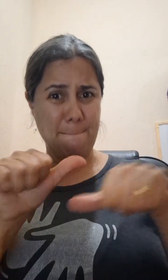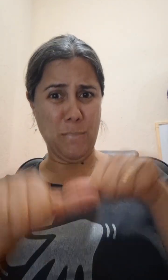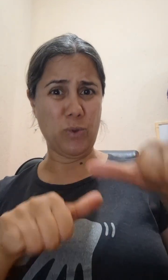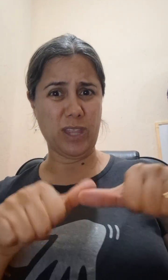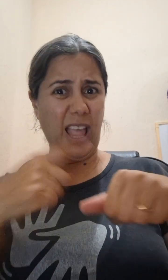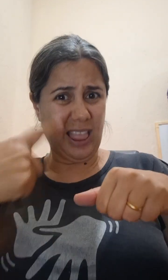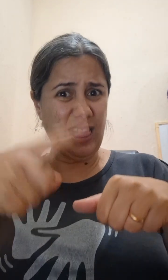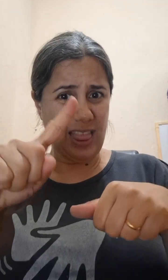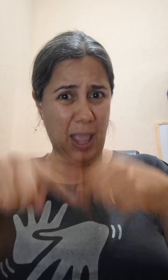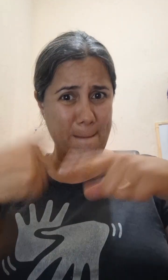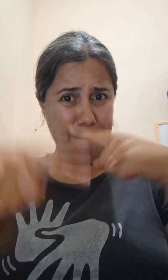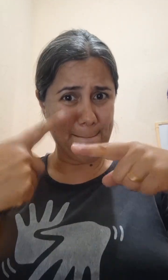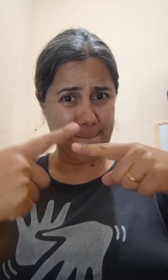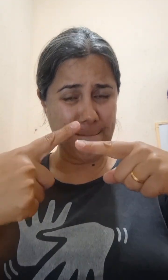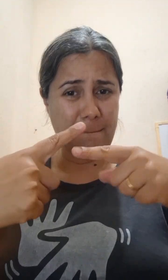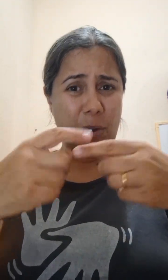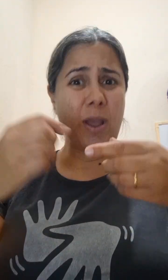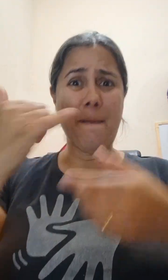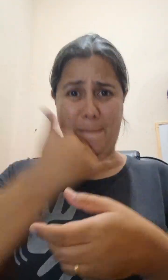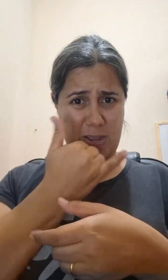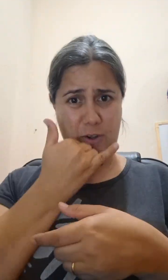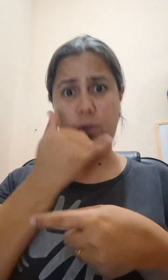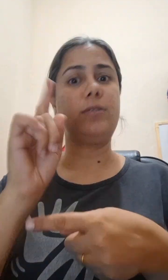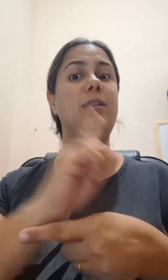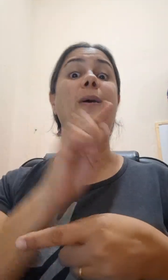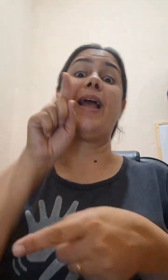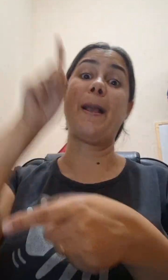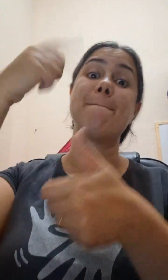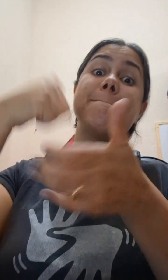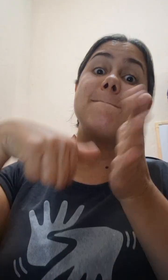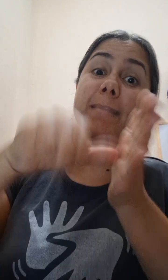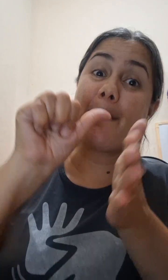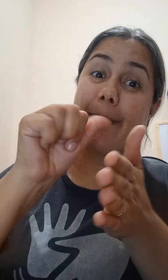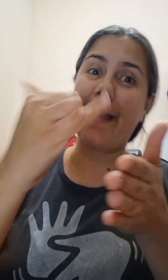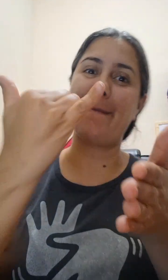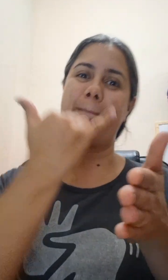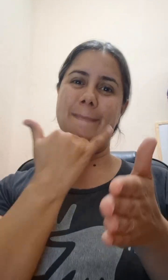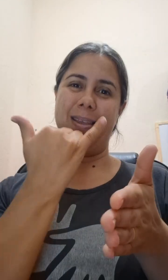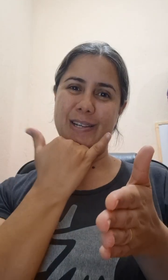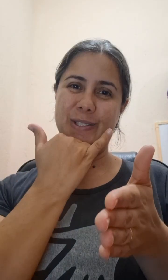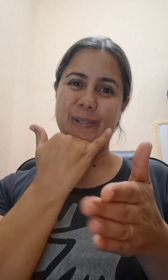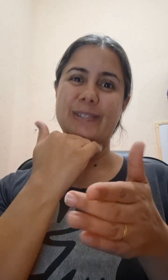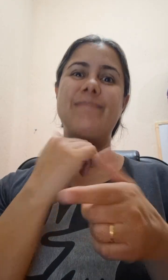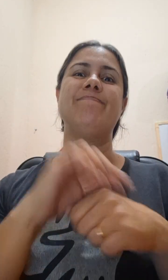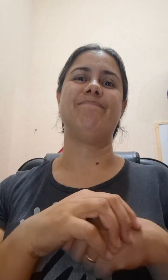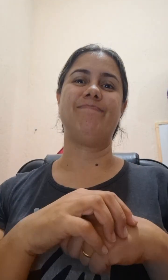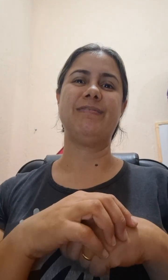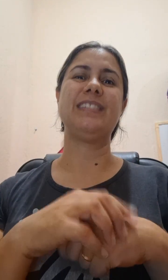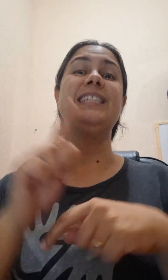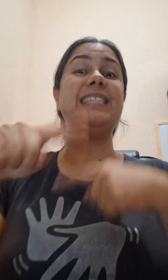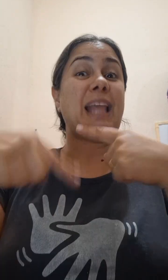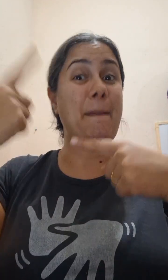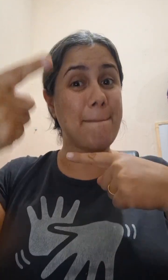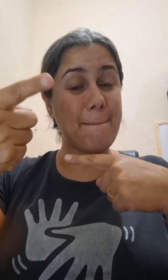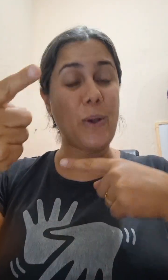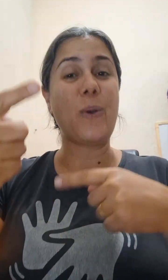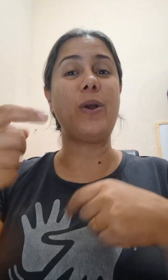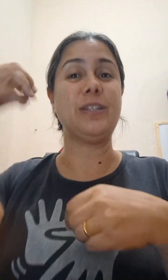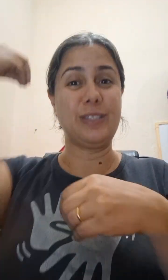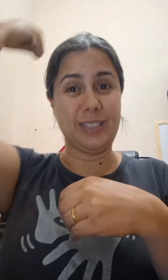sempre. E o que Jesus faz? Espera nós mudarmos? Depois nos perdoa? Não, ele primeiro nos